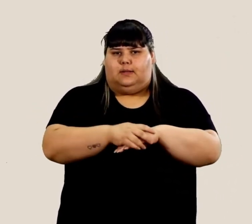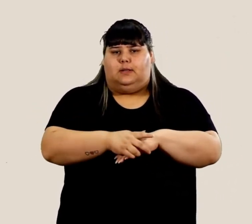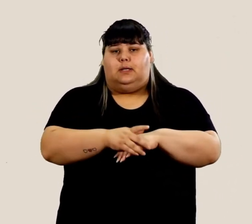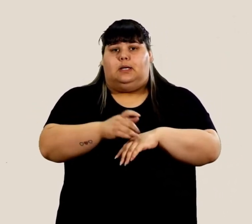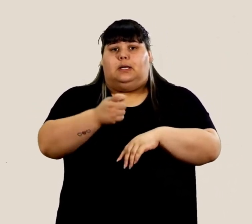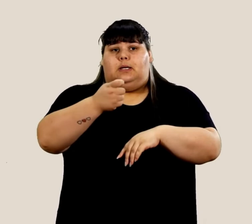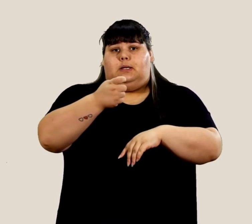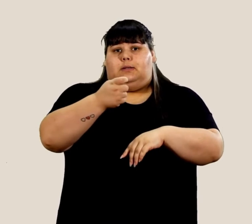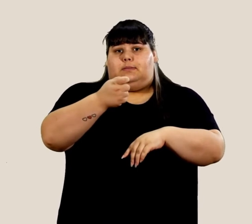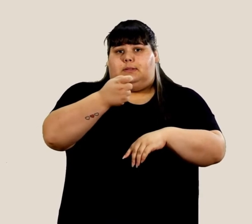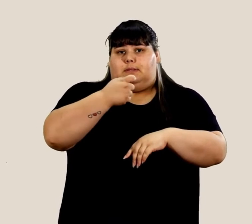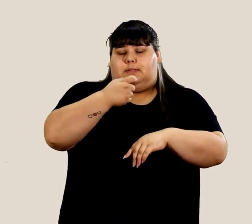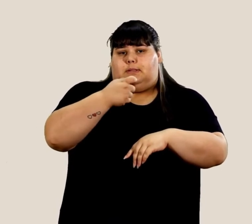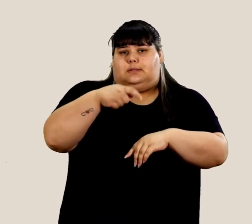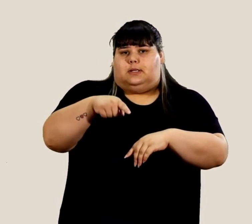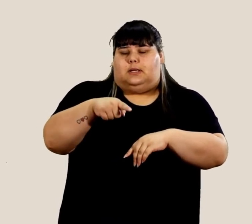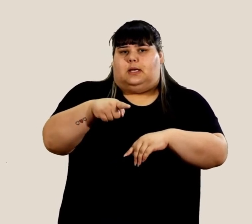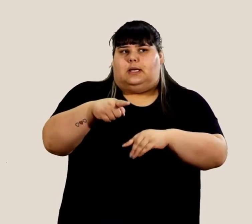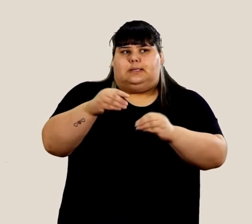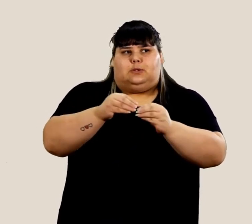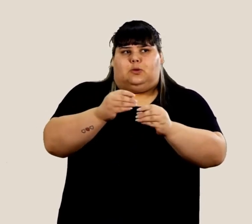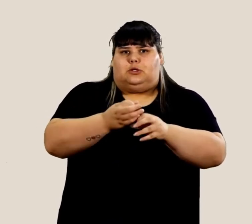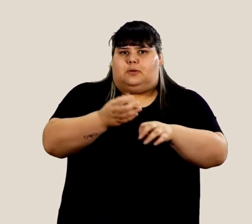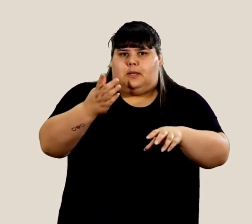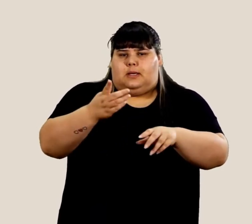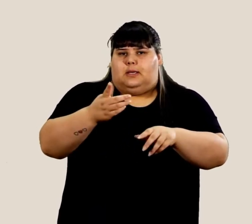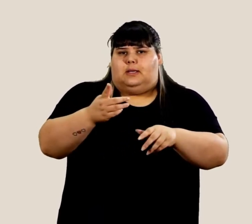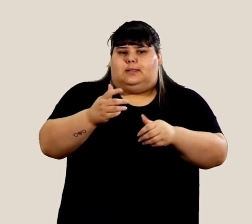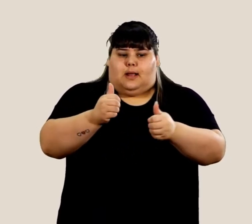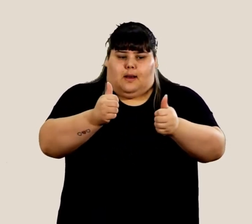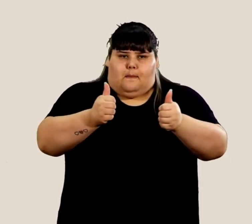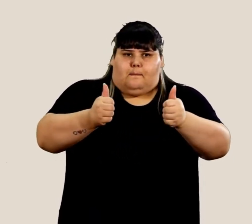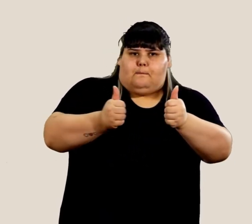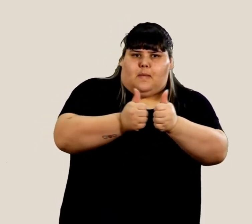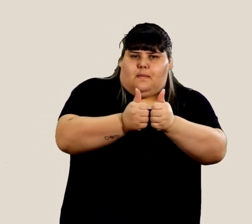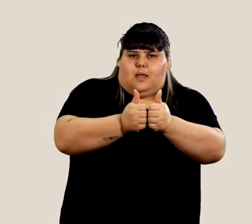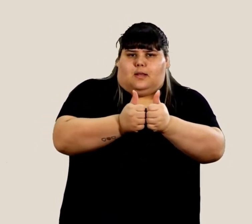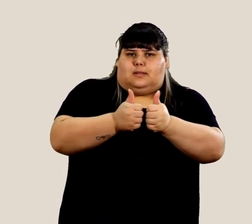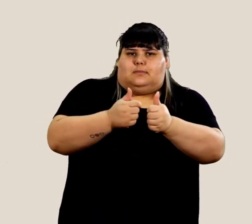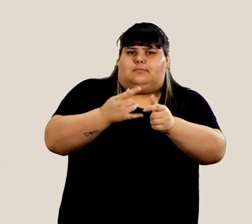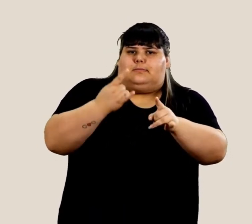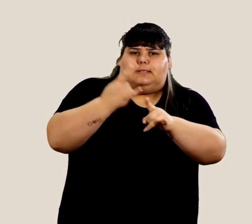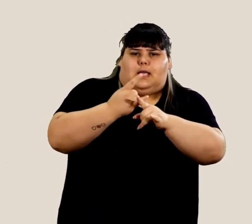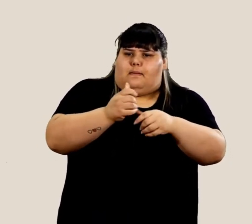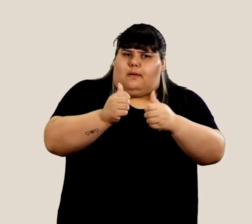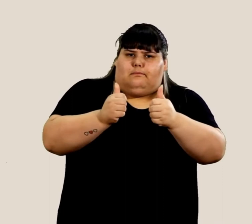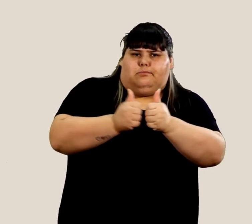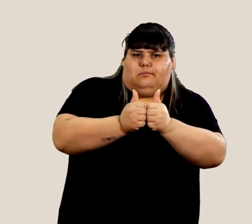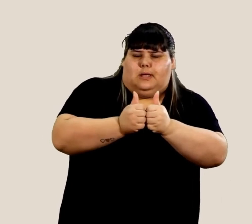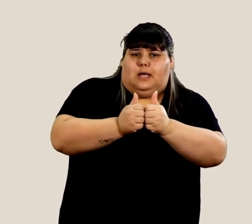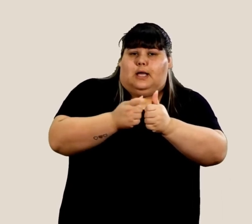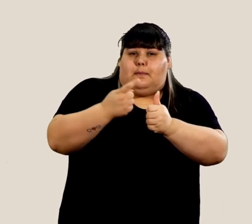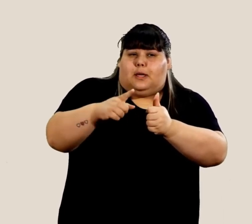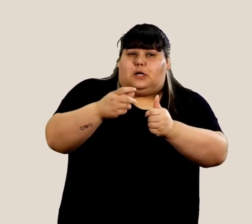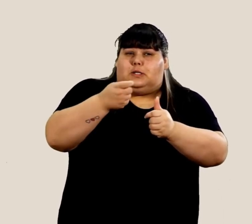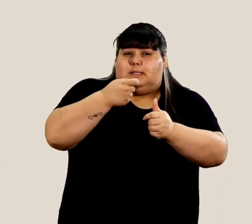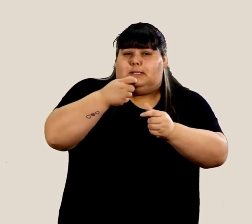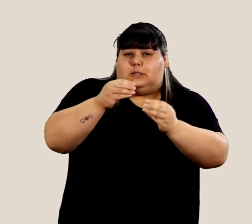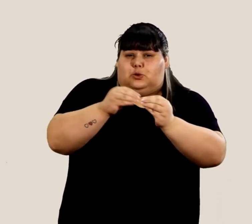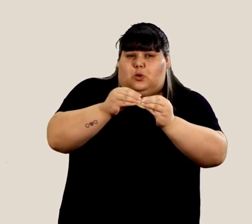Salvo circunstancias excepcionales, no deberá separarse al niño de corta edad